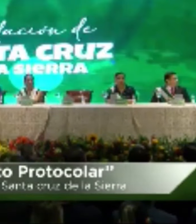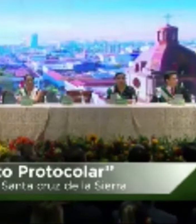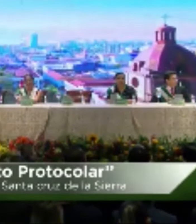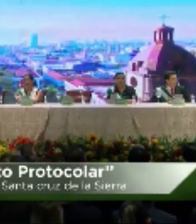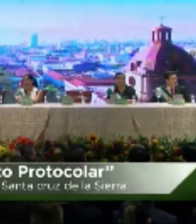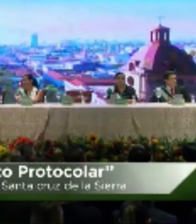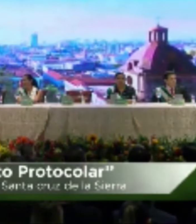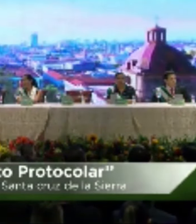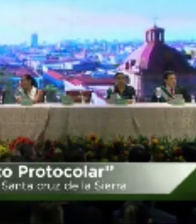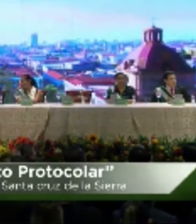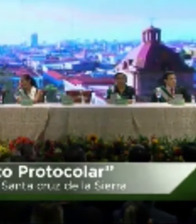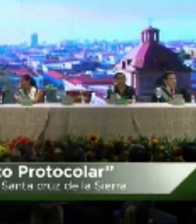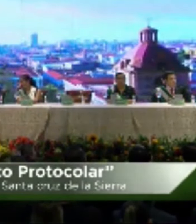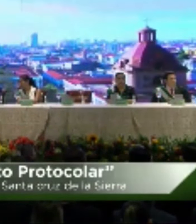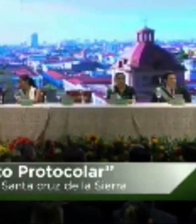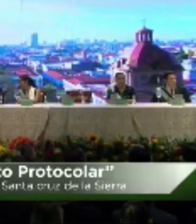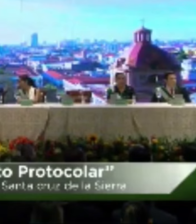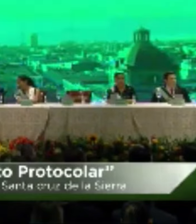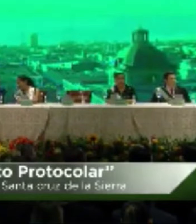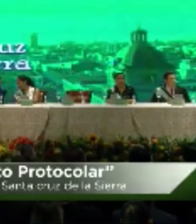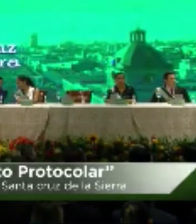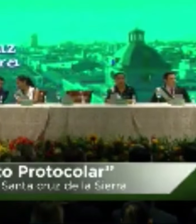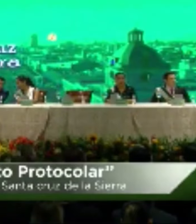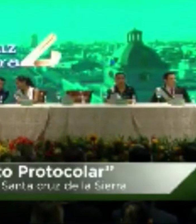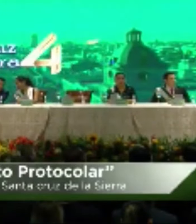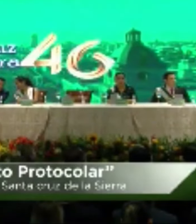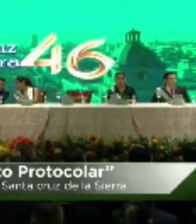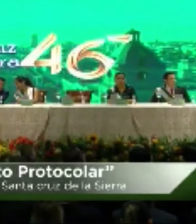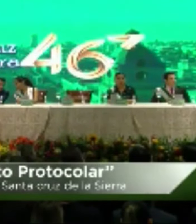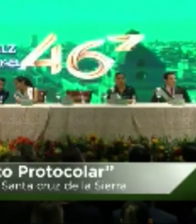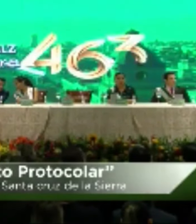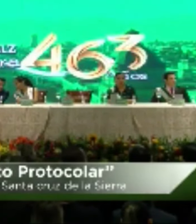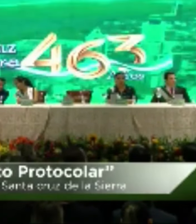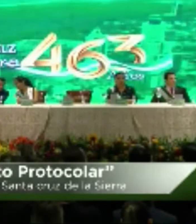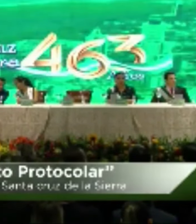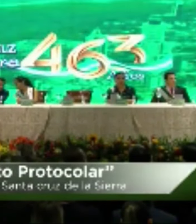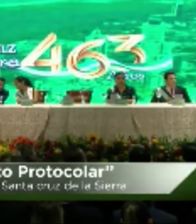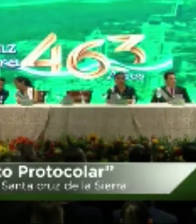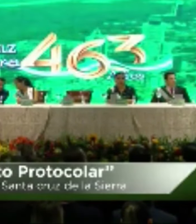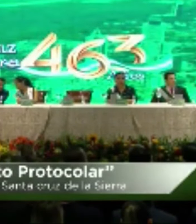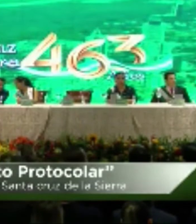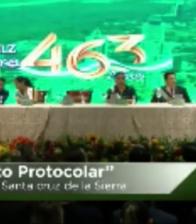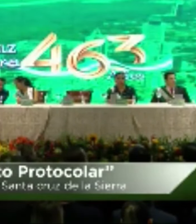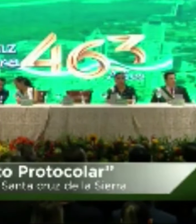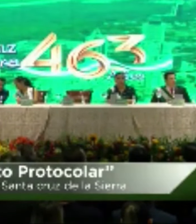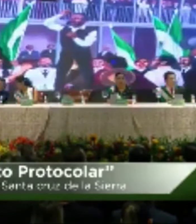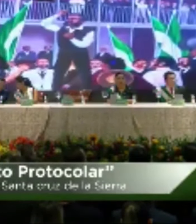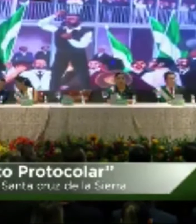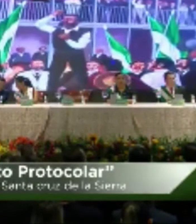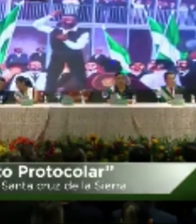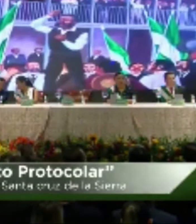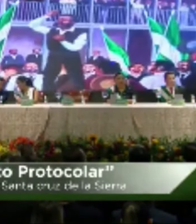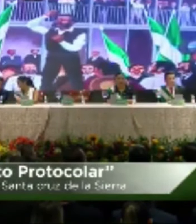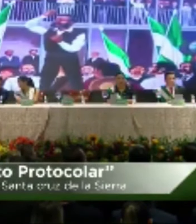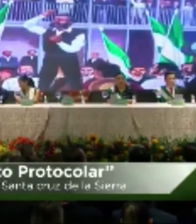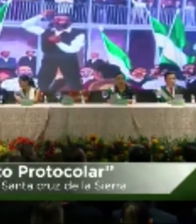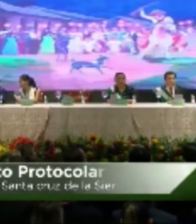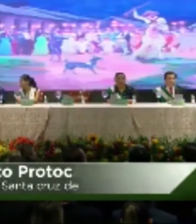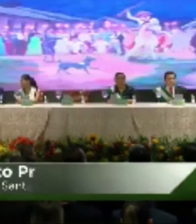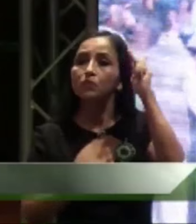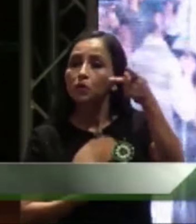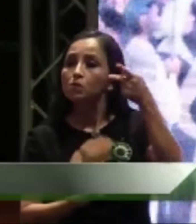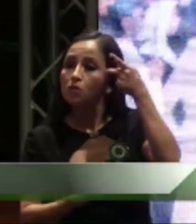Este día nos invita a repasar nuestra historia. Nuestra historia nos refleja que en lo